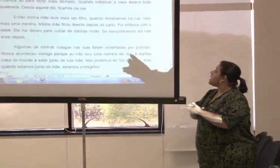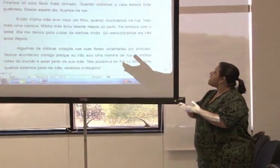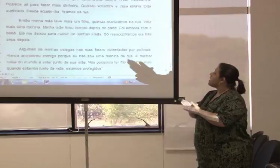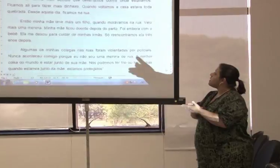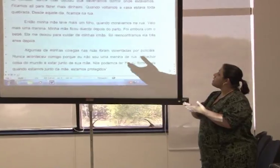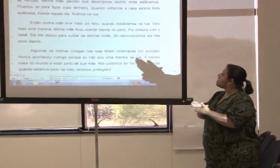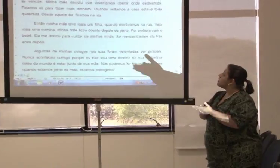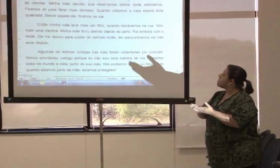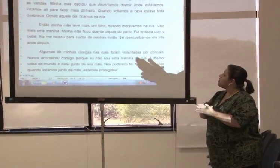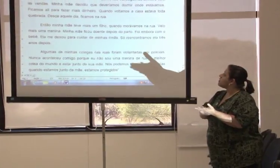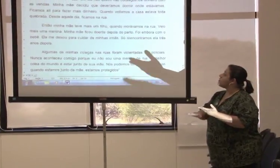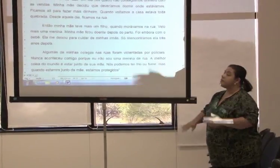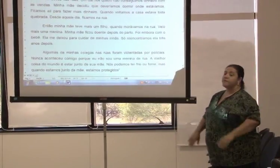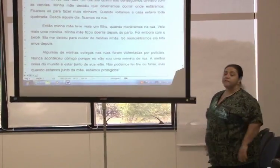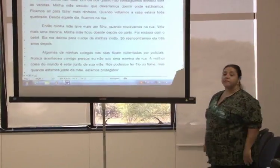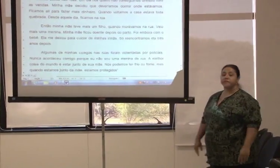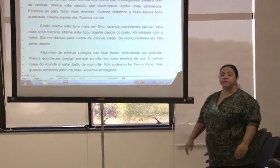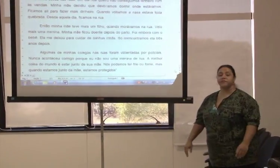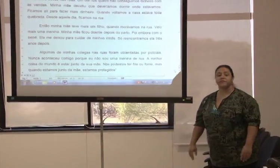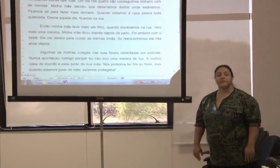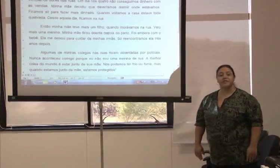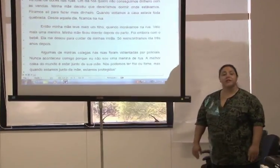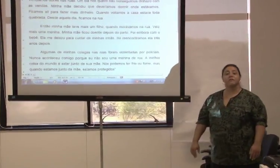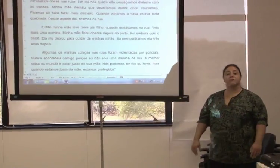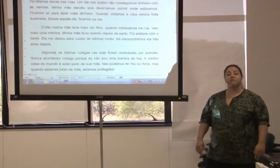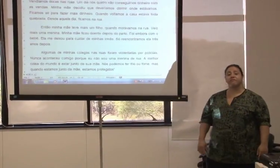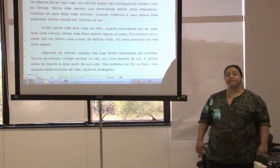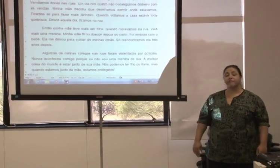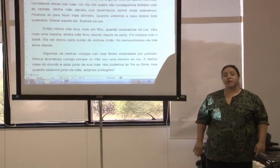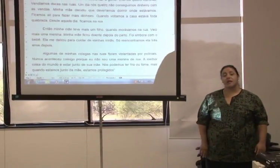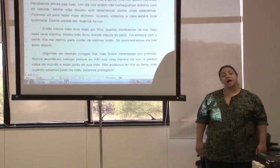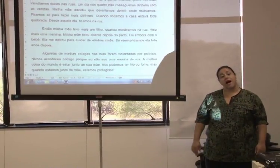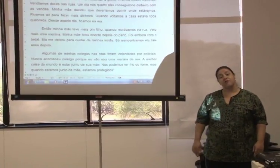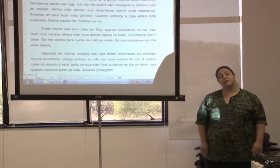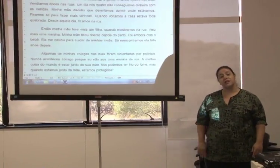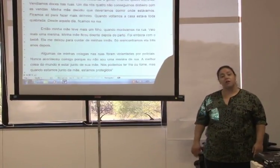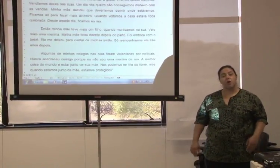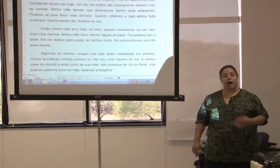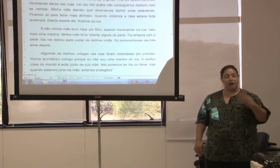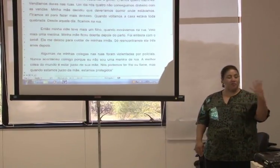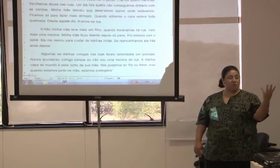Aí você vai ter que colocar